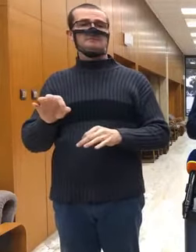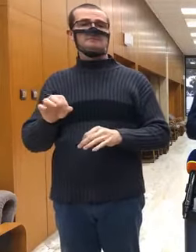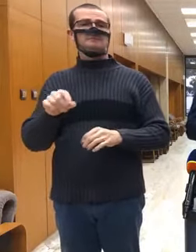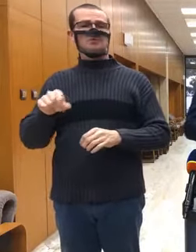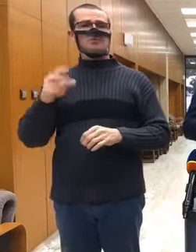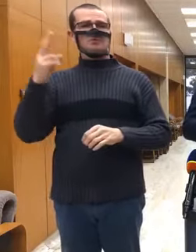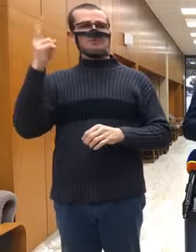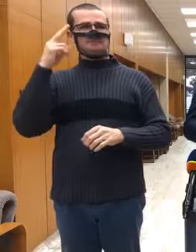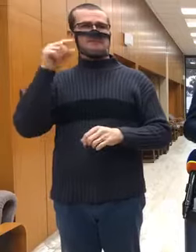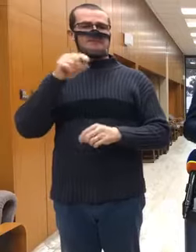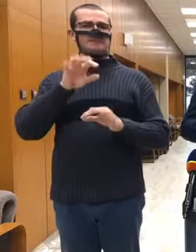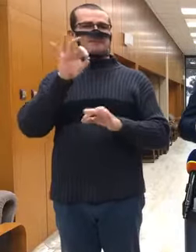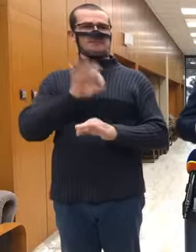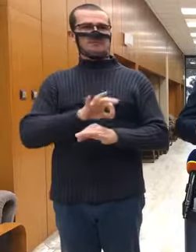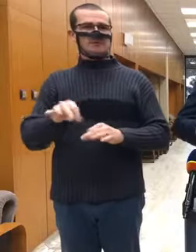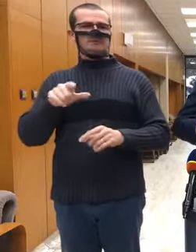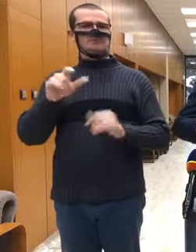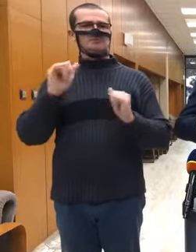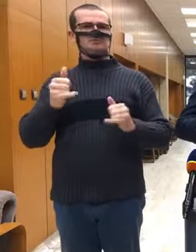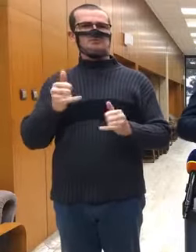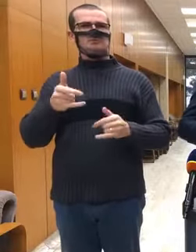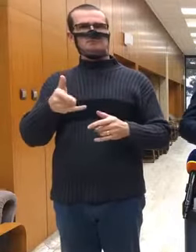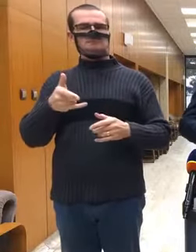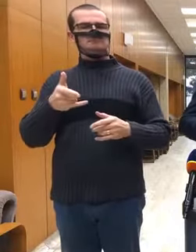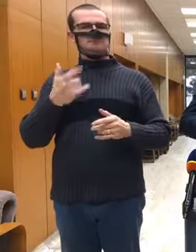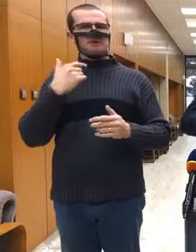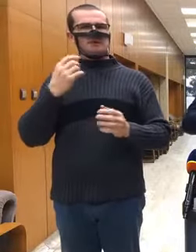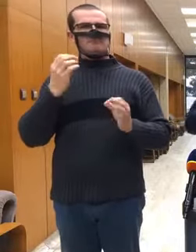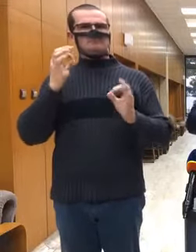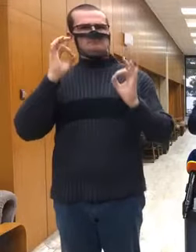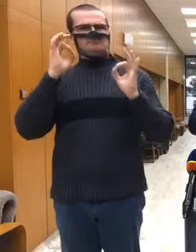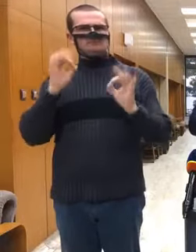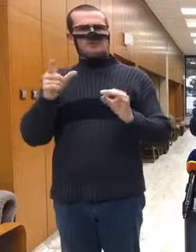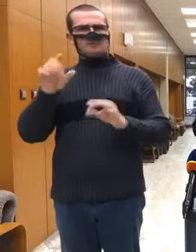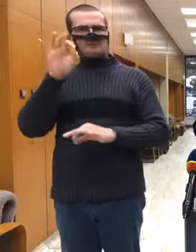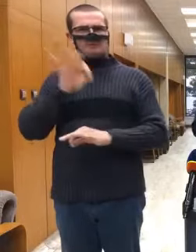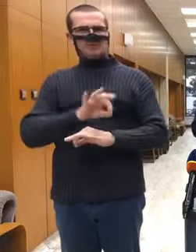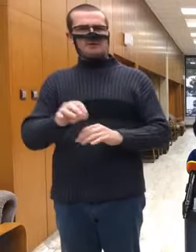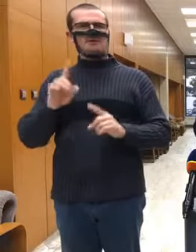znamená, že tieto projekty sú spôsobilé, alebo sú dostatočne dobré na to,